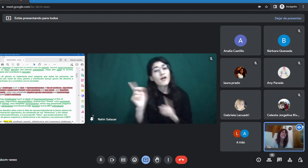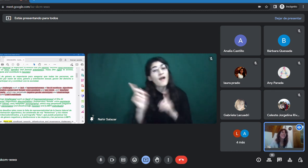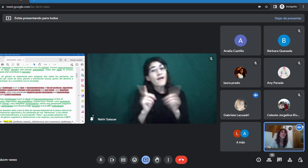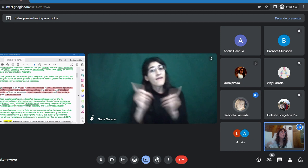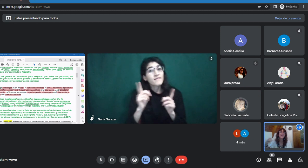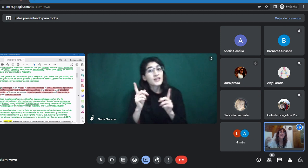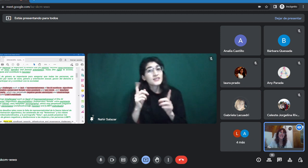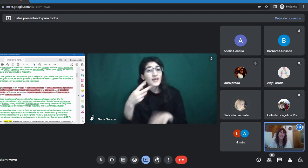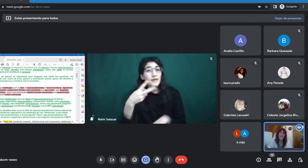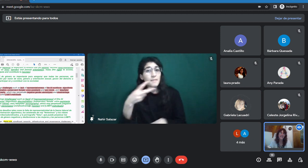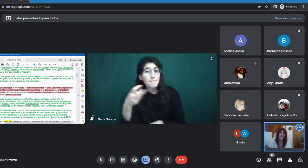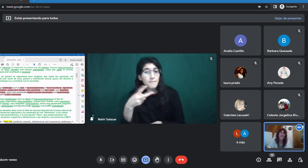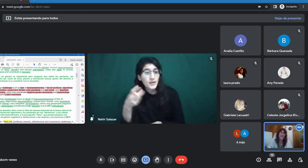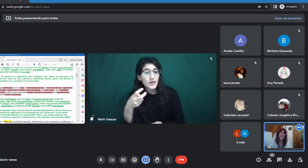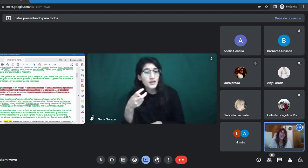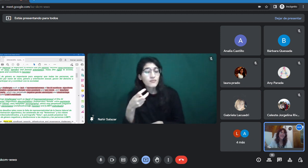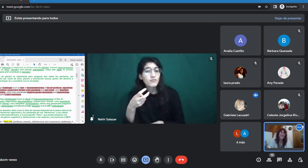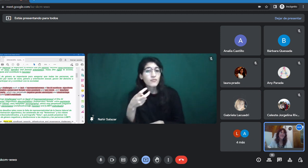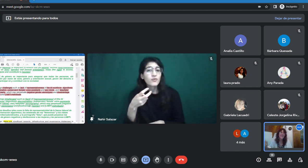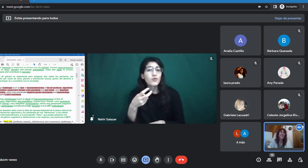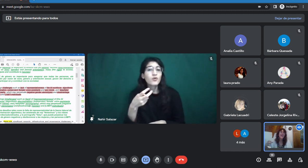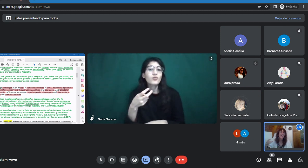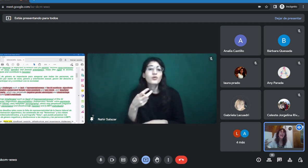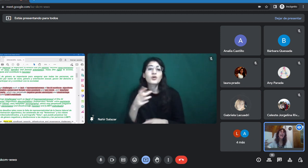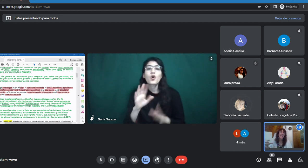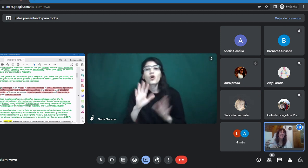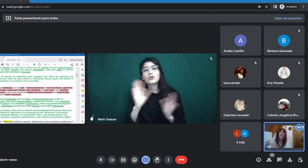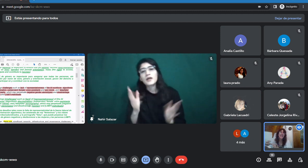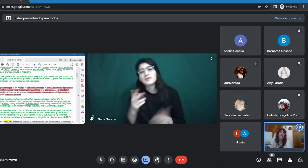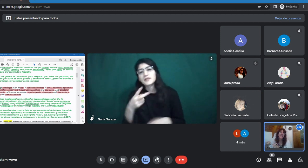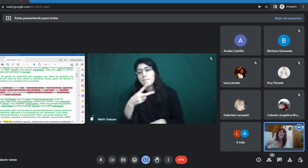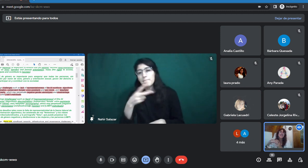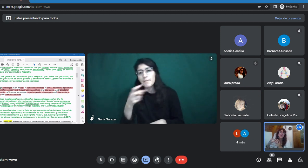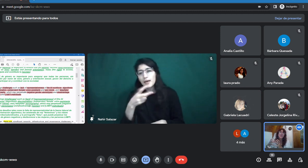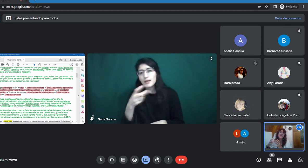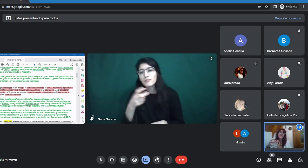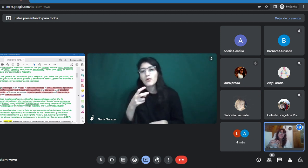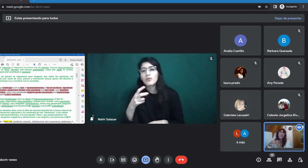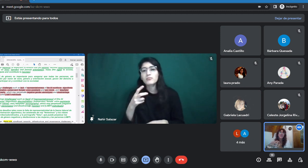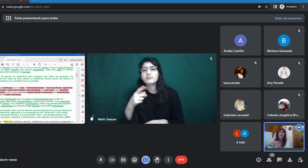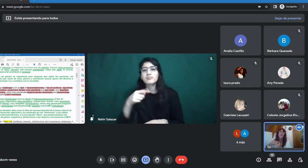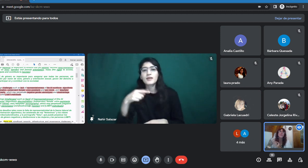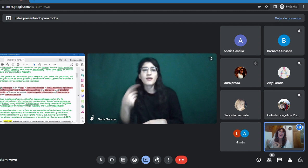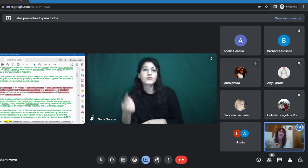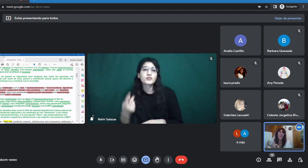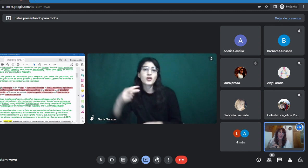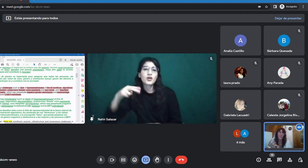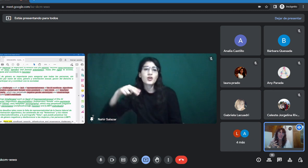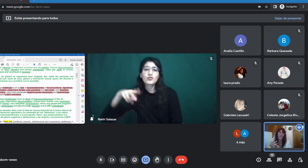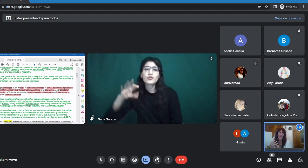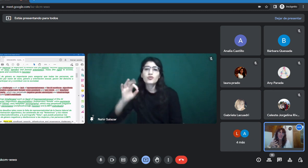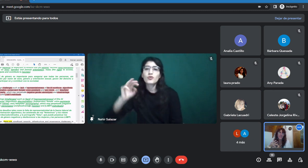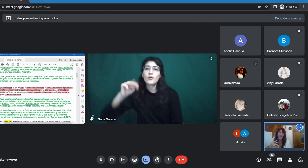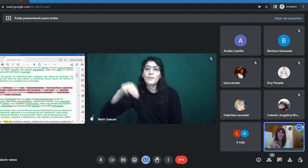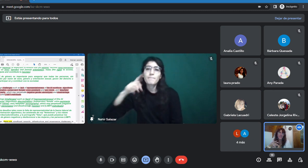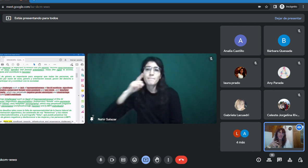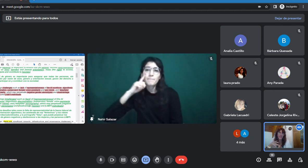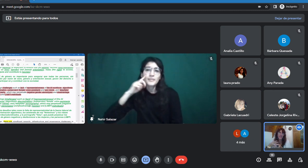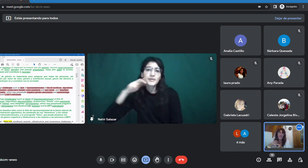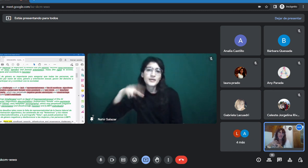que se nominalizan, ¿sí? Sí. Acá hay, este sustantivo se convierte en un verbo.